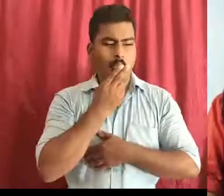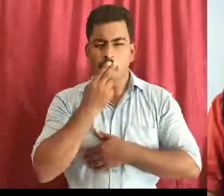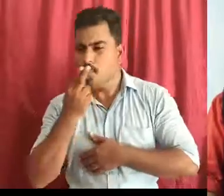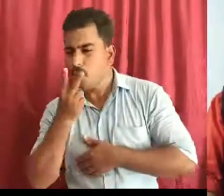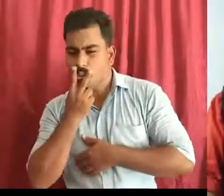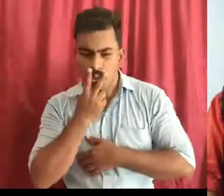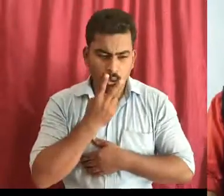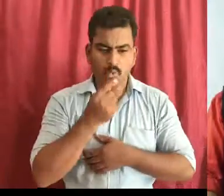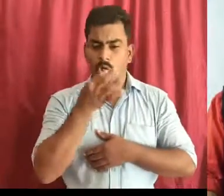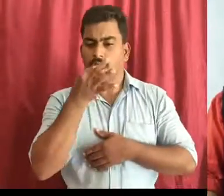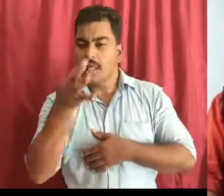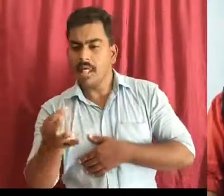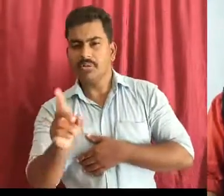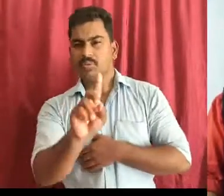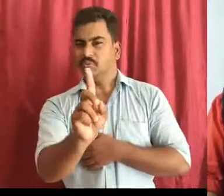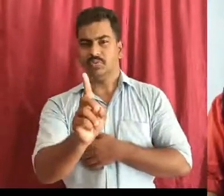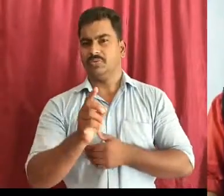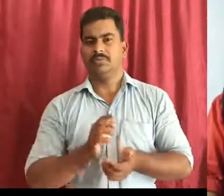പൊതുസ്ഥലങ്ങളിൽ തുപ്പാതിരിക്കുക.